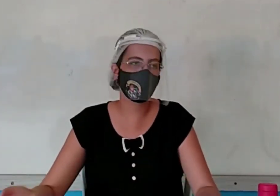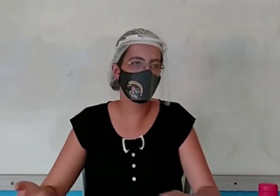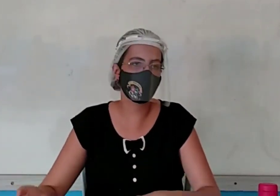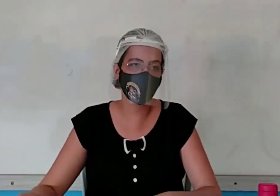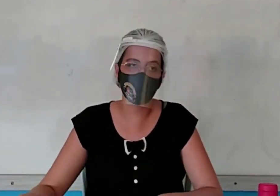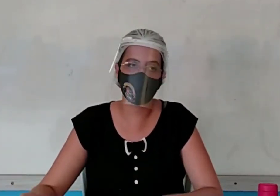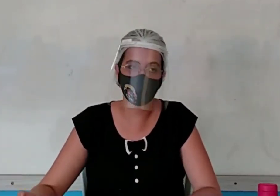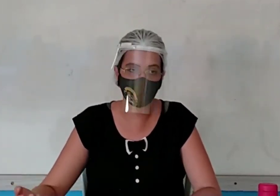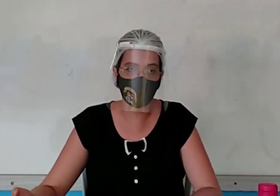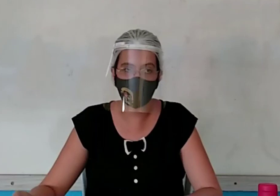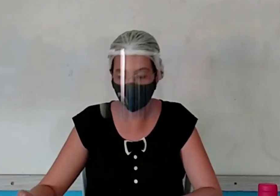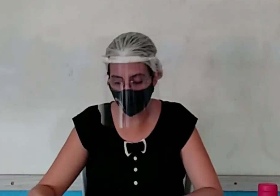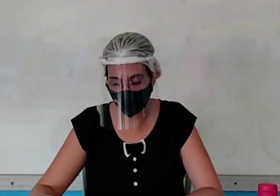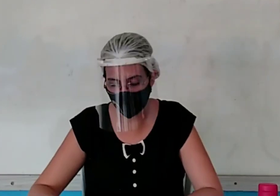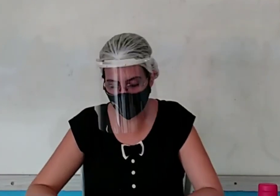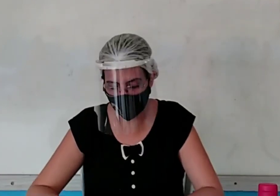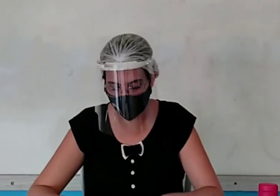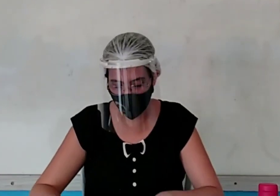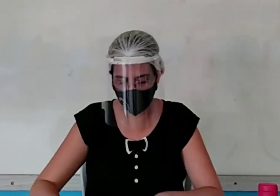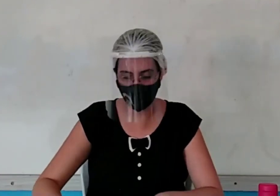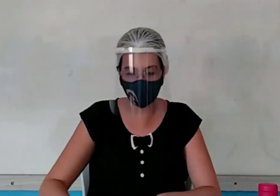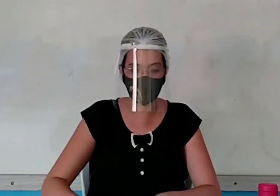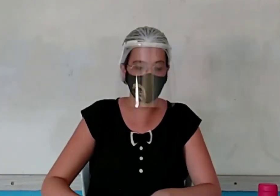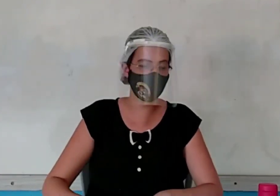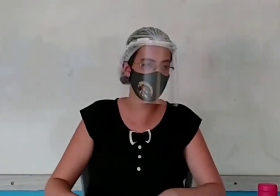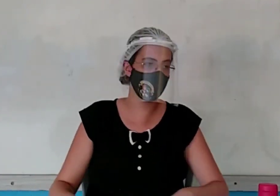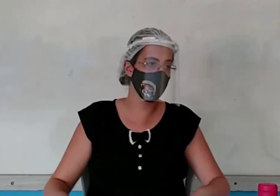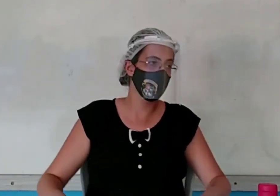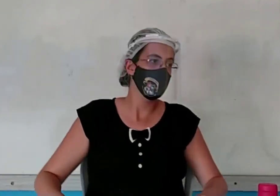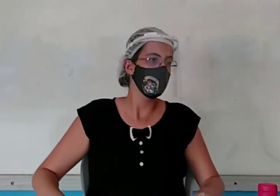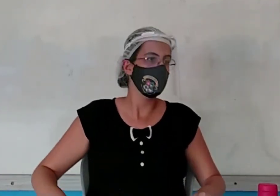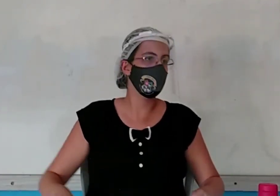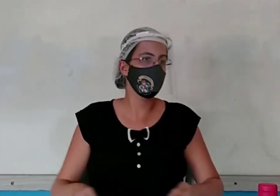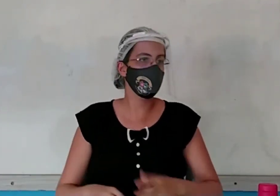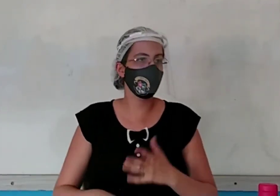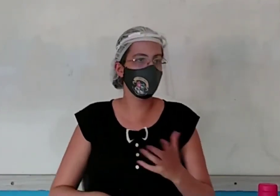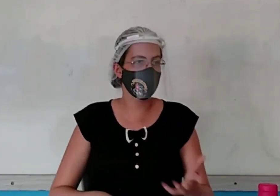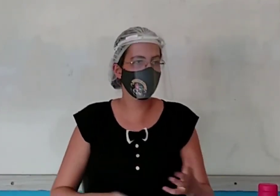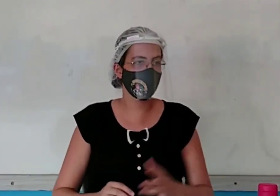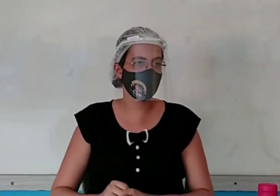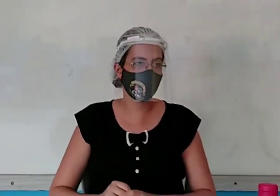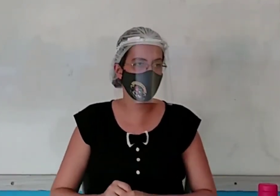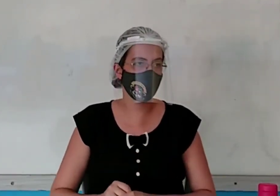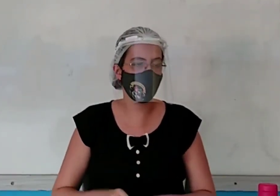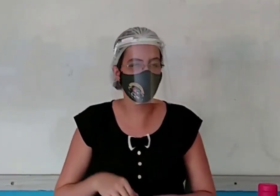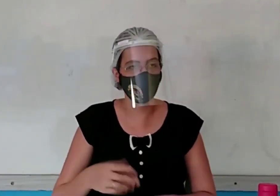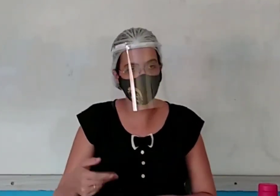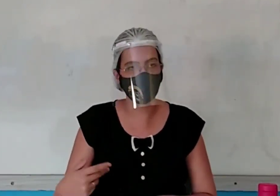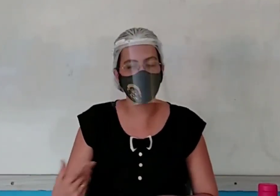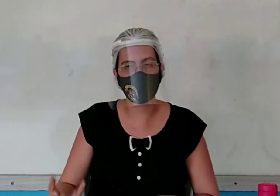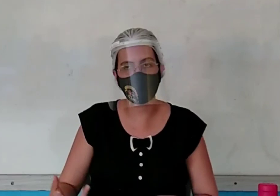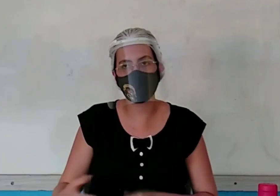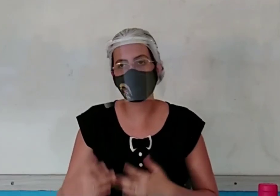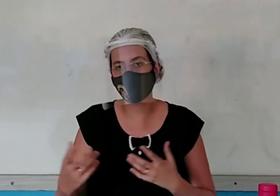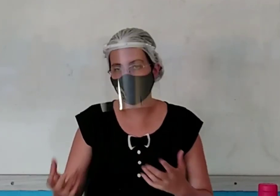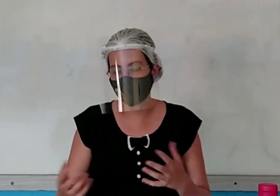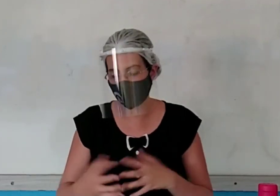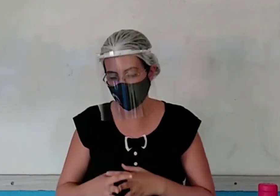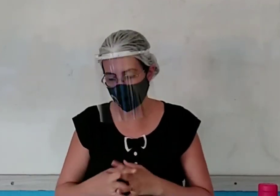indicar a resposta correta para vocês. Aqui vai depender da experiência que vocês tiveram. De acordo com a pergunta, vocês vão